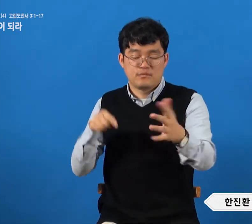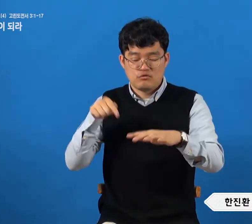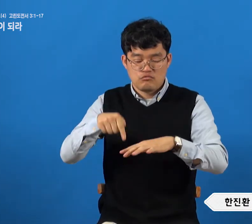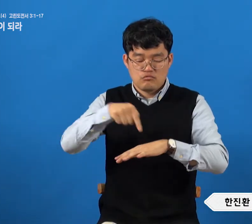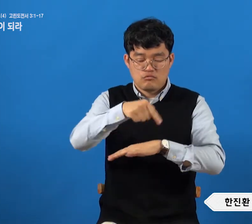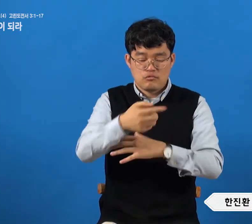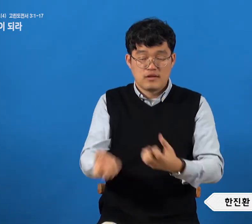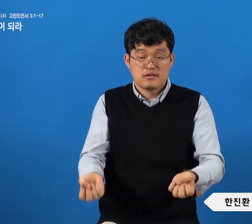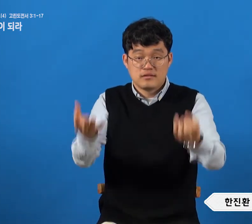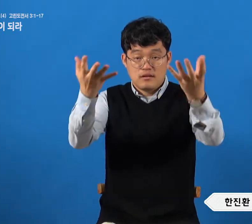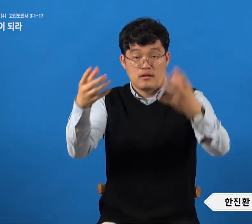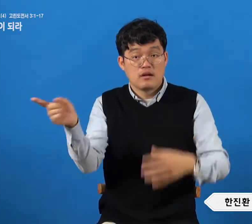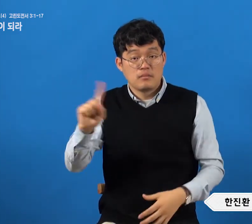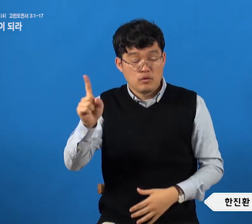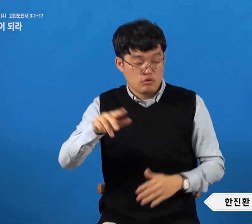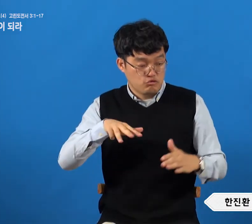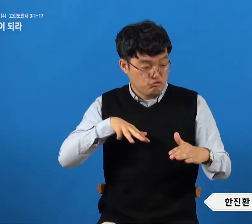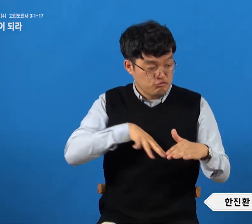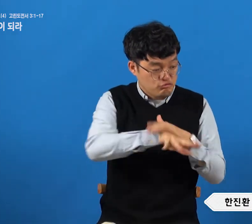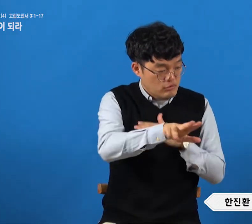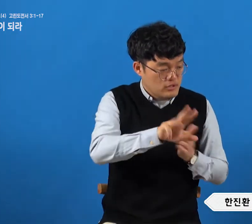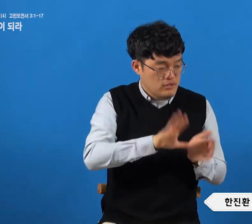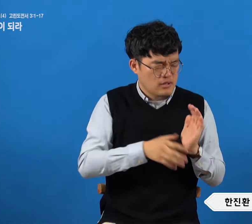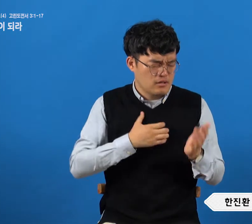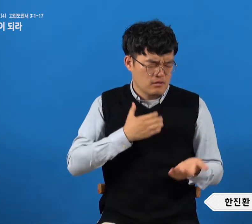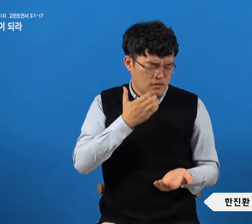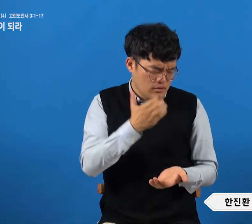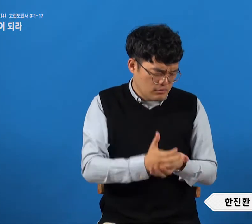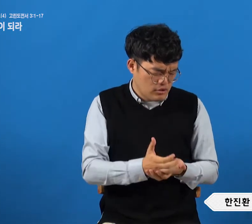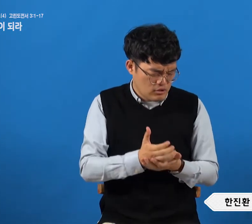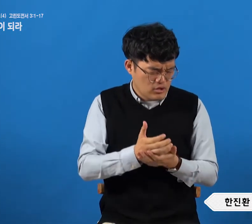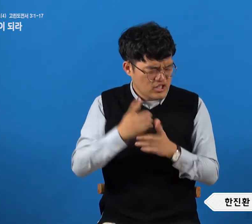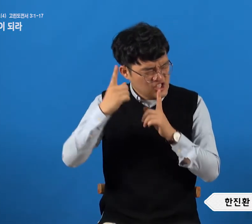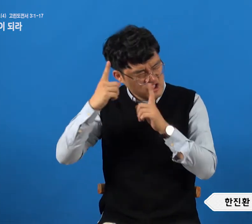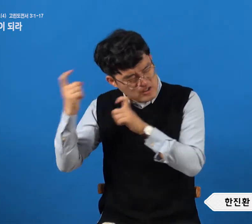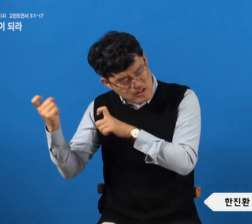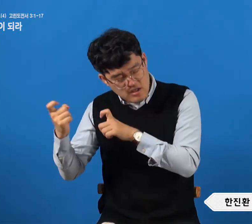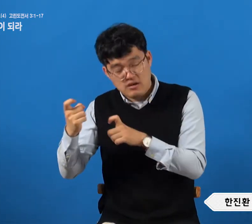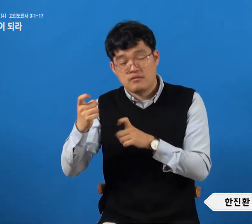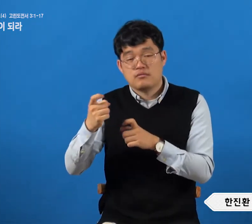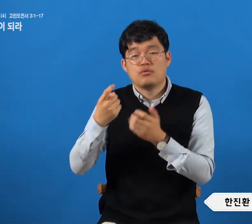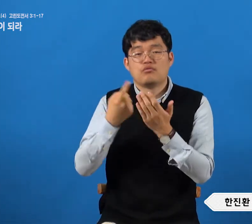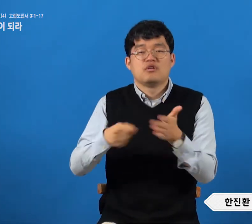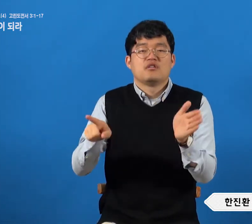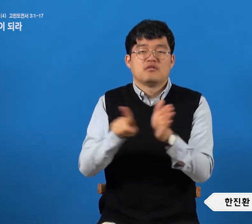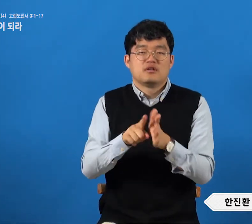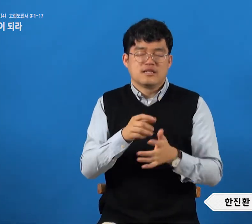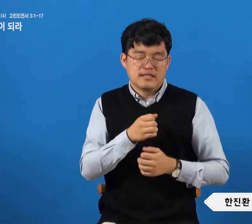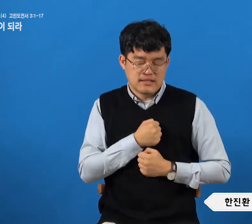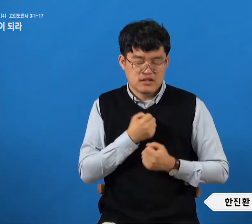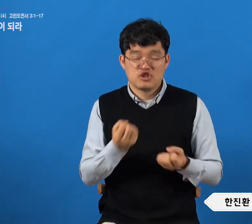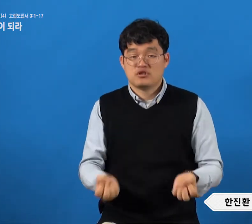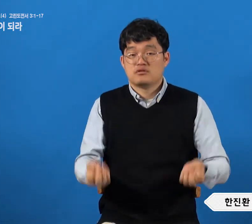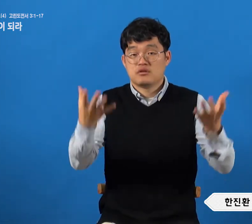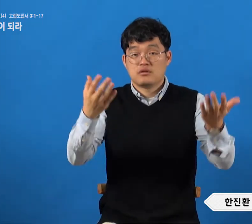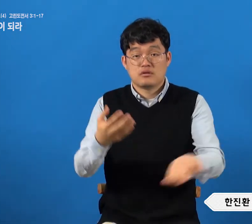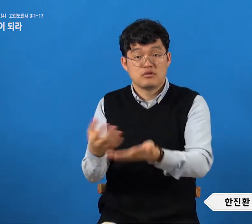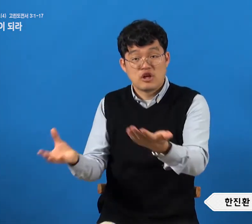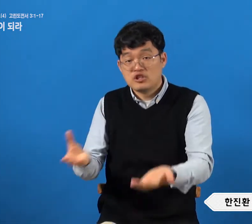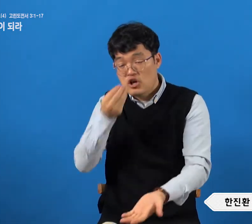6월절은 출애굽의 감격을 길이길이 기억하기 위해서 지키는 절기죠. 성찬